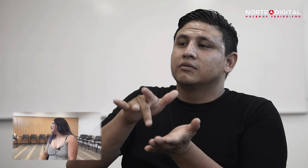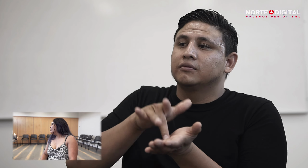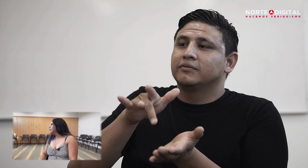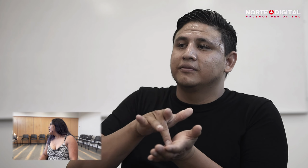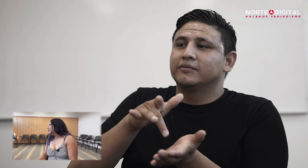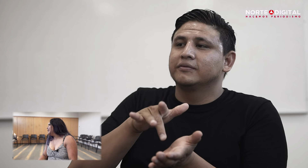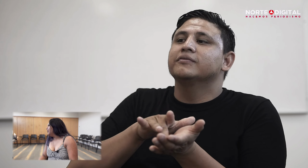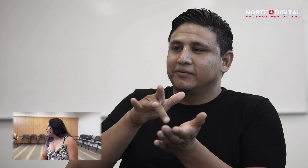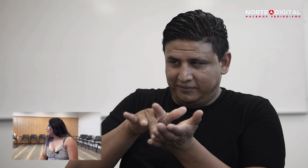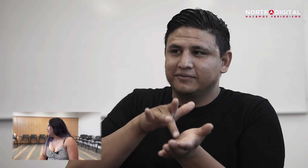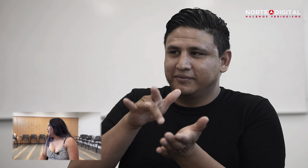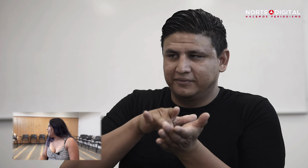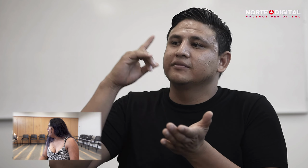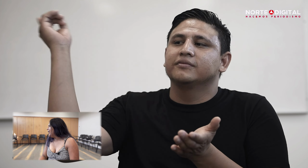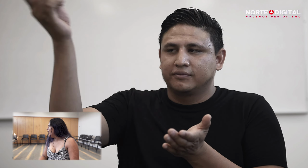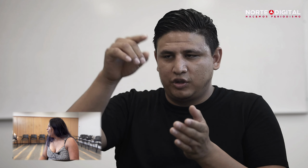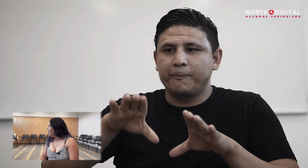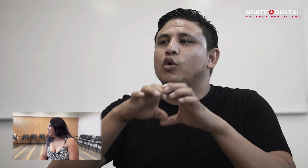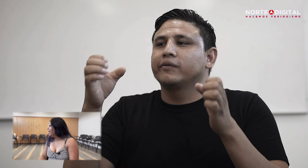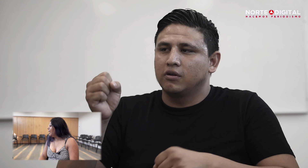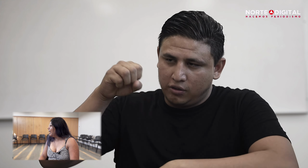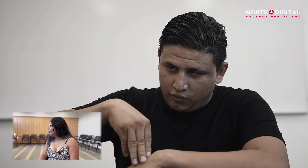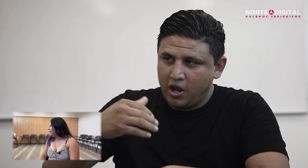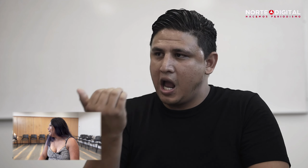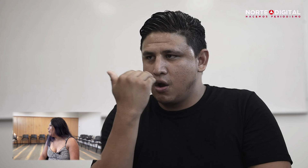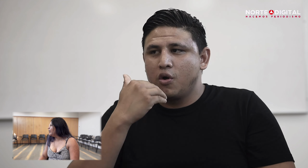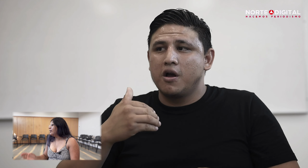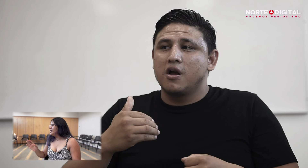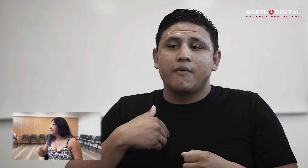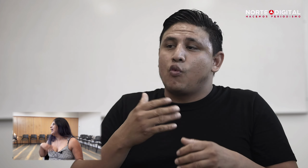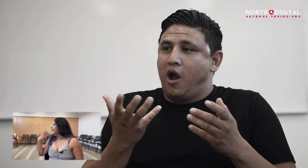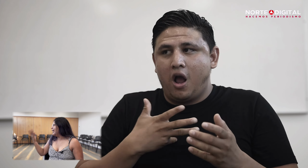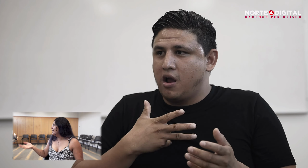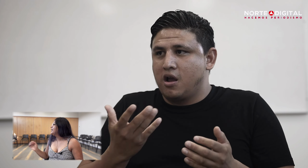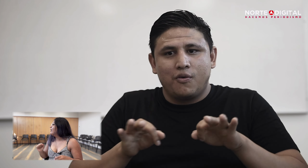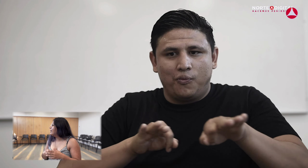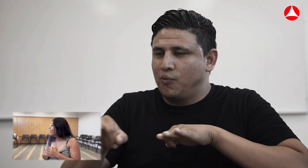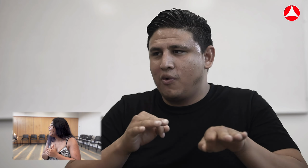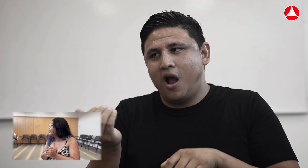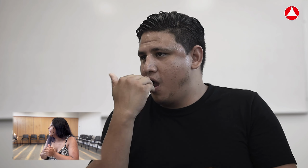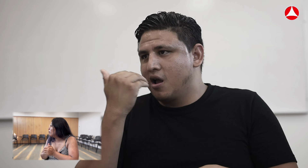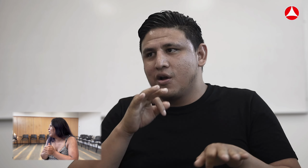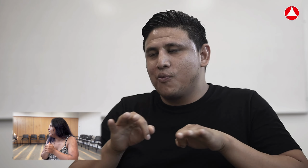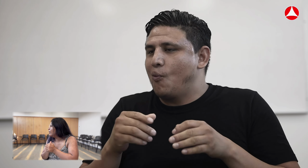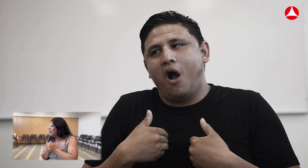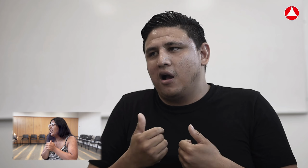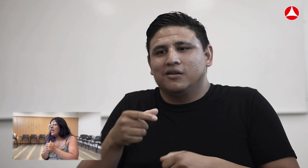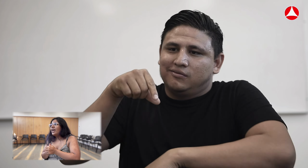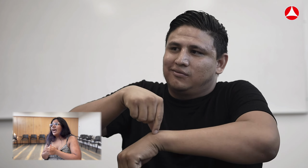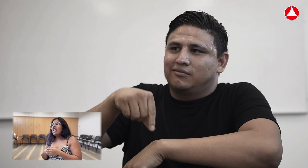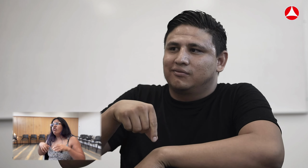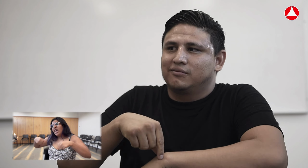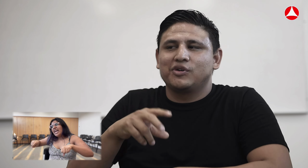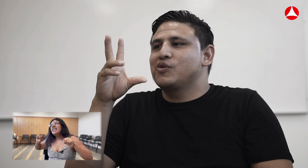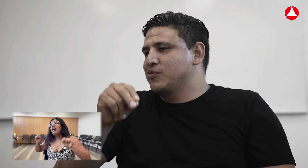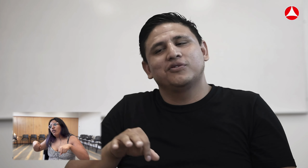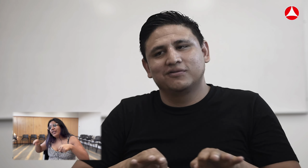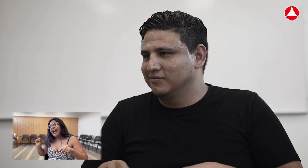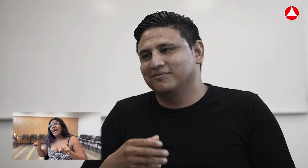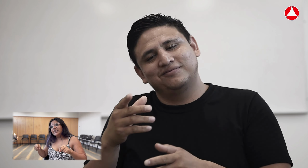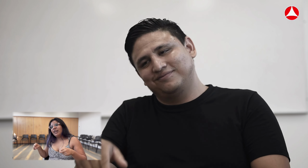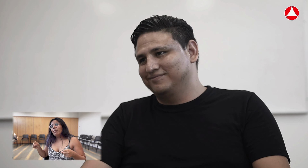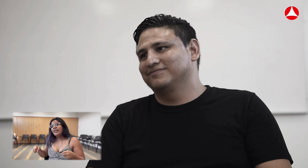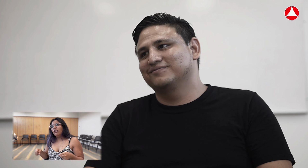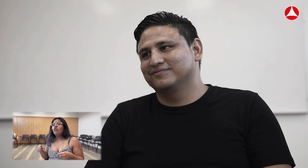Dice que pues era muy poquito el dinero que ganaba en la maquiladora, entonces en la tarde se iba a trabajar de repartidor. Entonces, ya